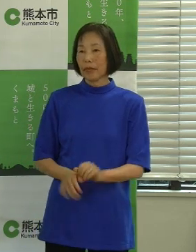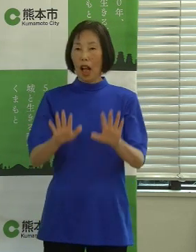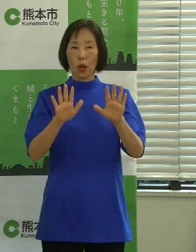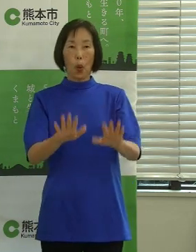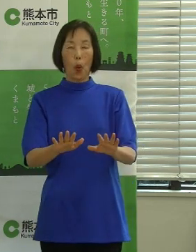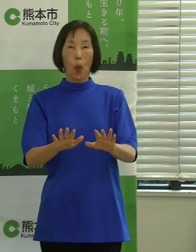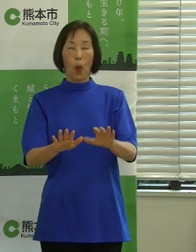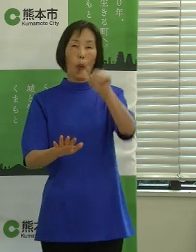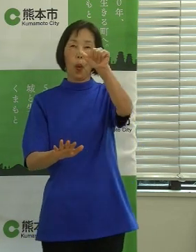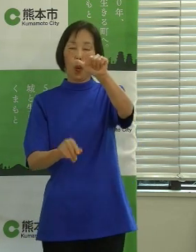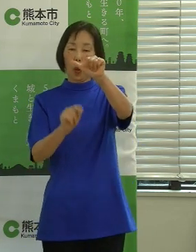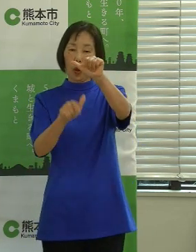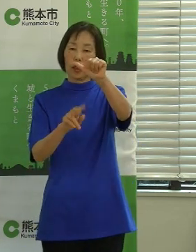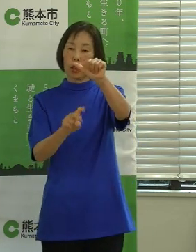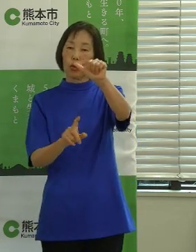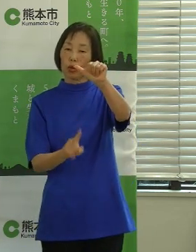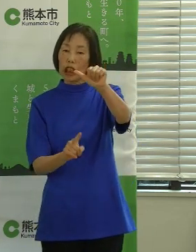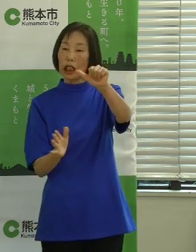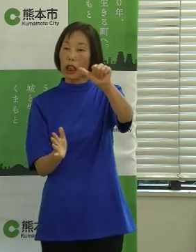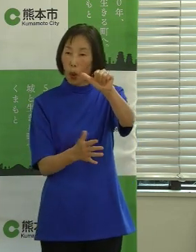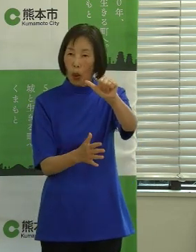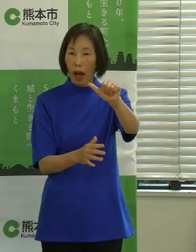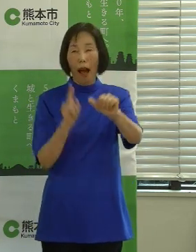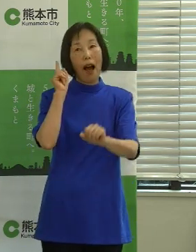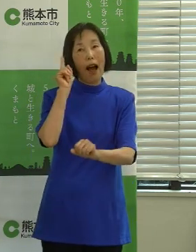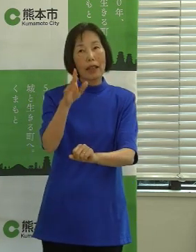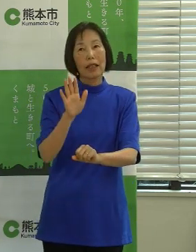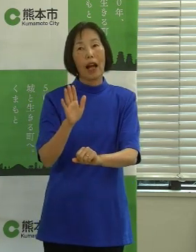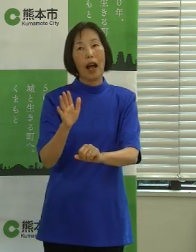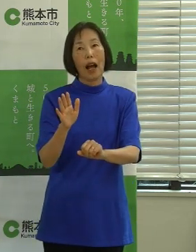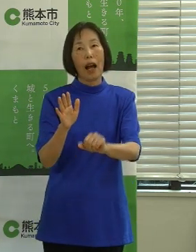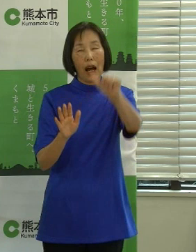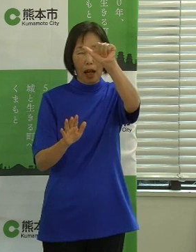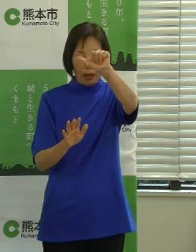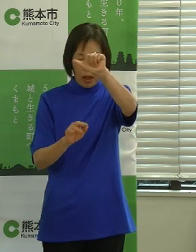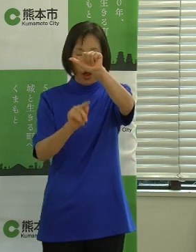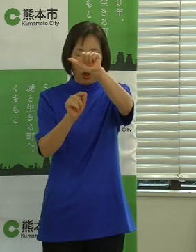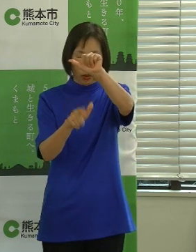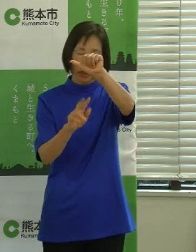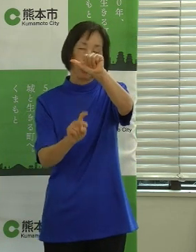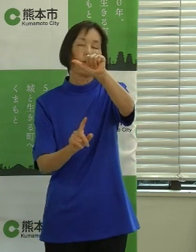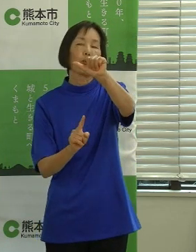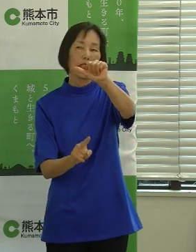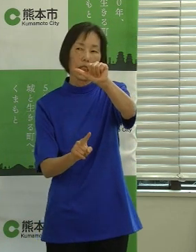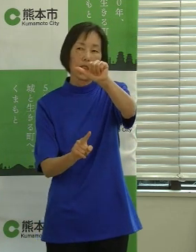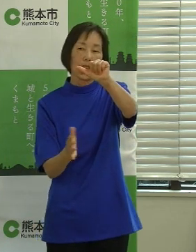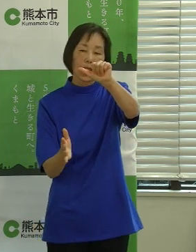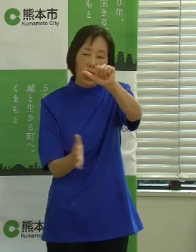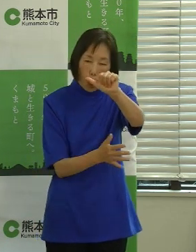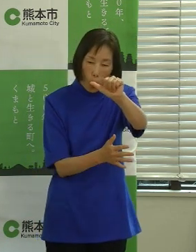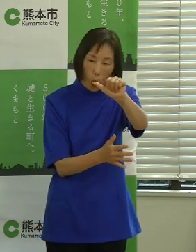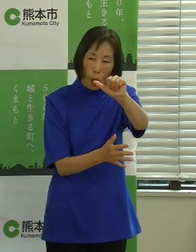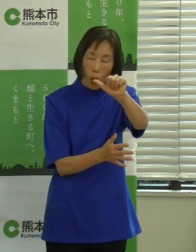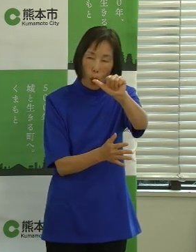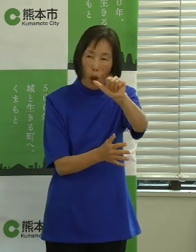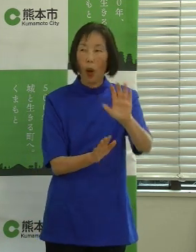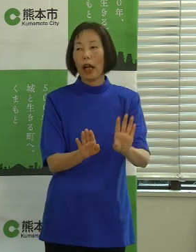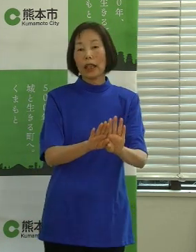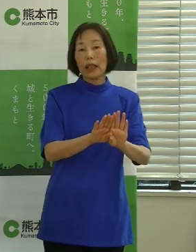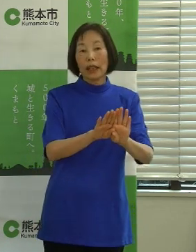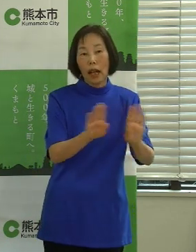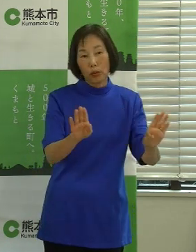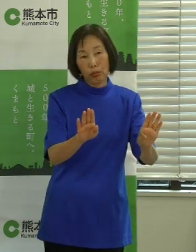今日21日以降、明日以降とありますけども、明日21日に開くと決まっているところ